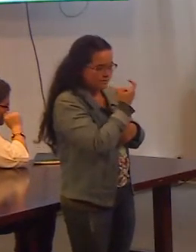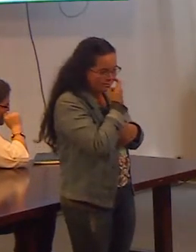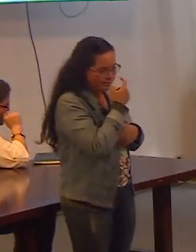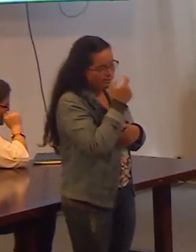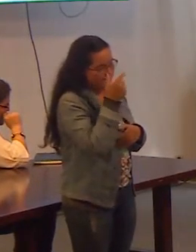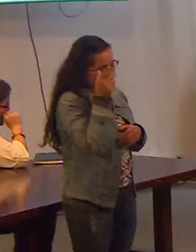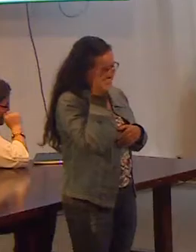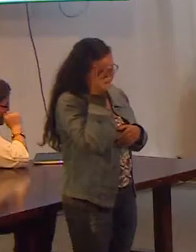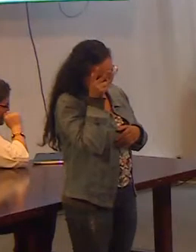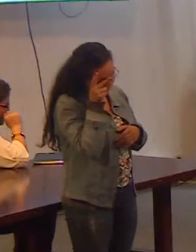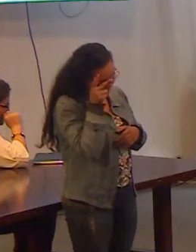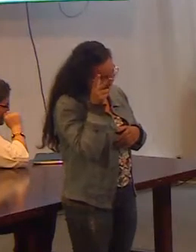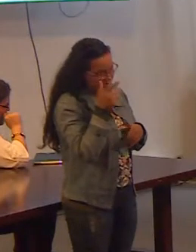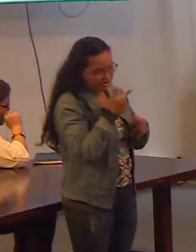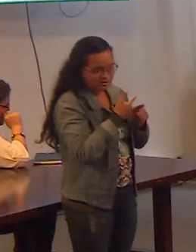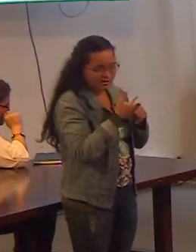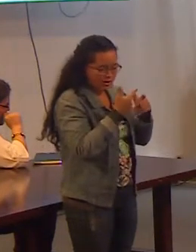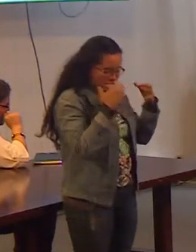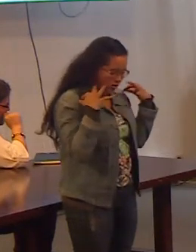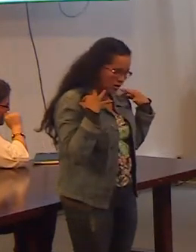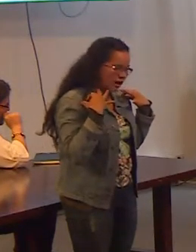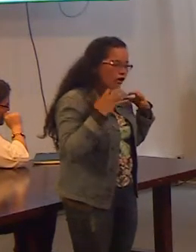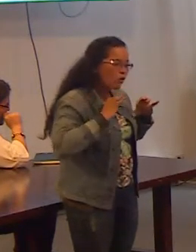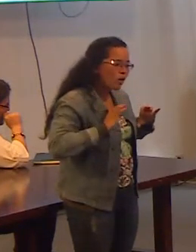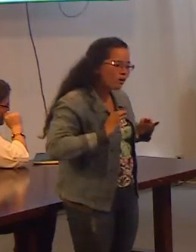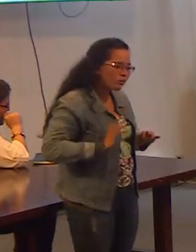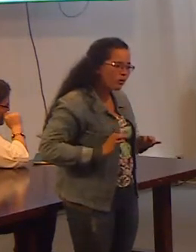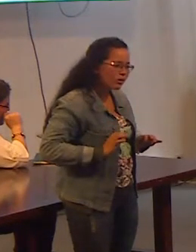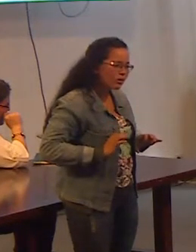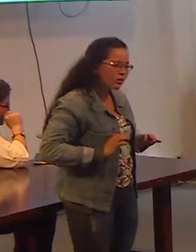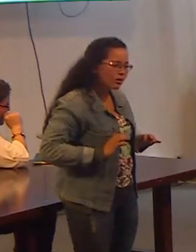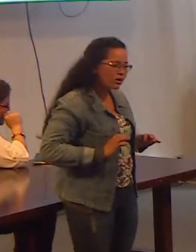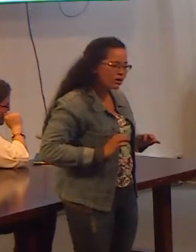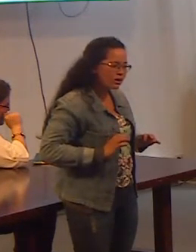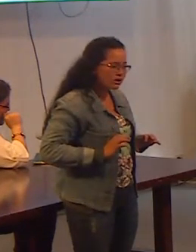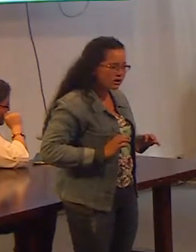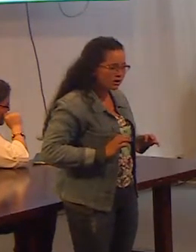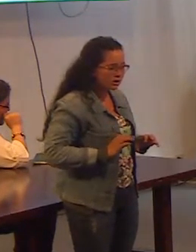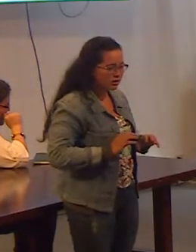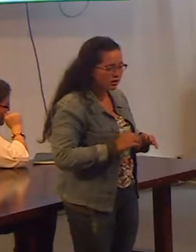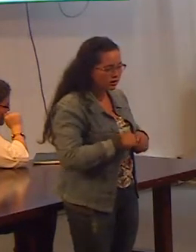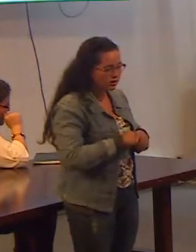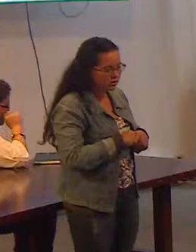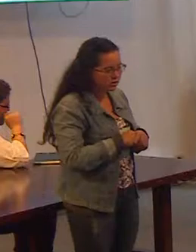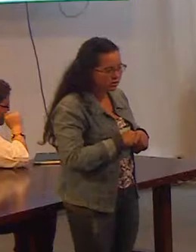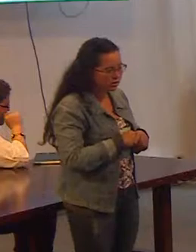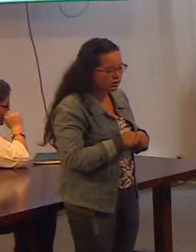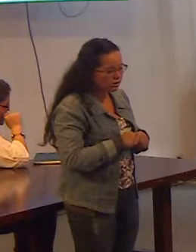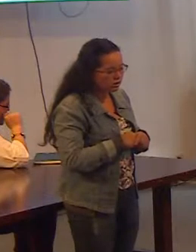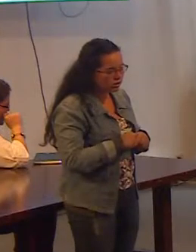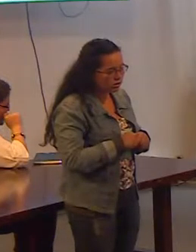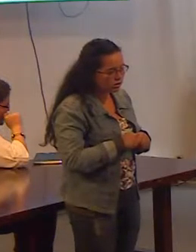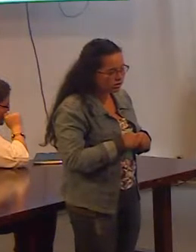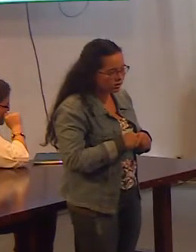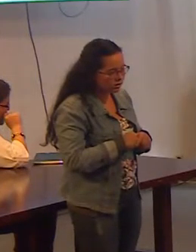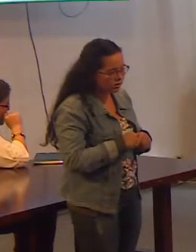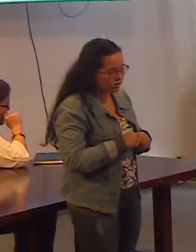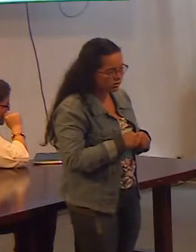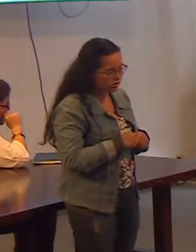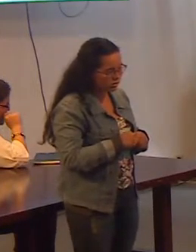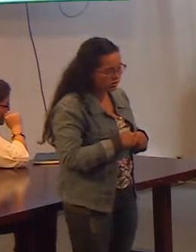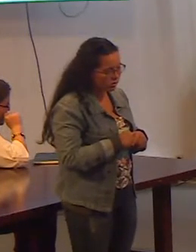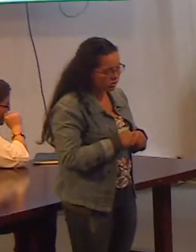intelectual, discapacidad física y multidiscapacidad. Al igual que en la Casa San José, lo único que variaba